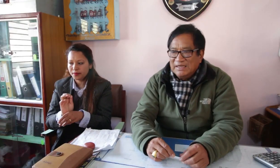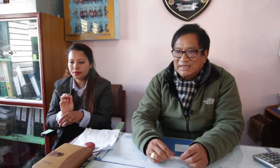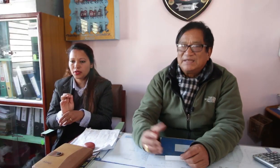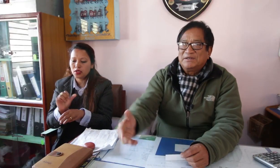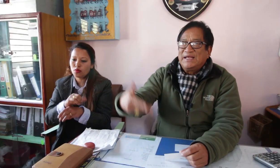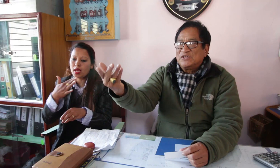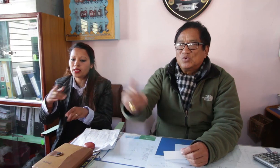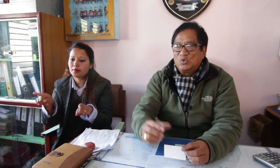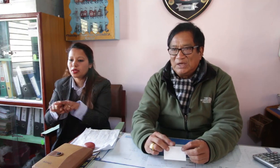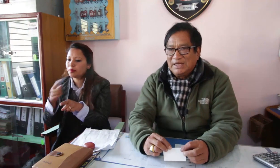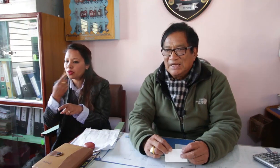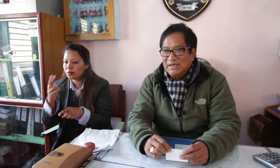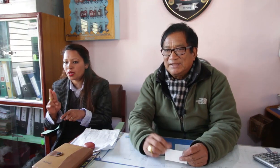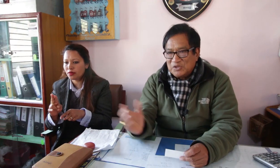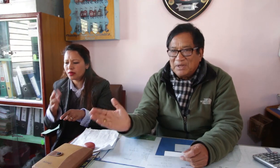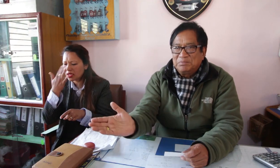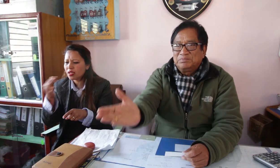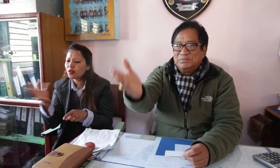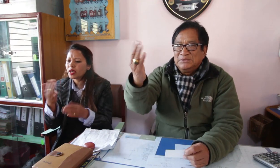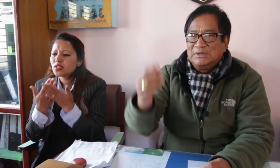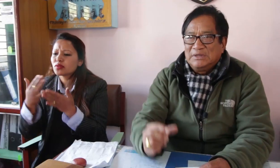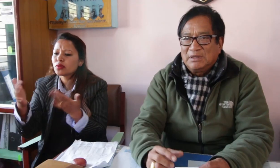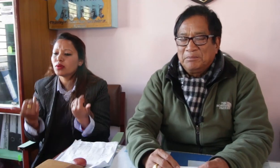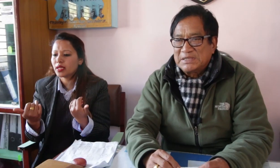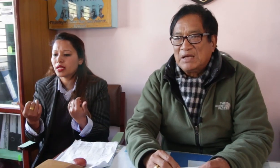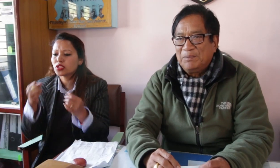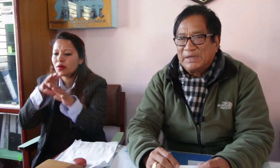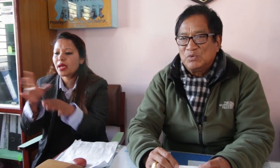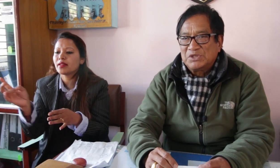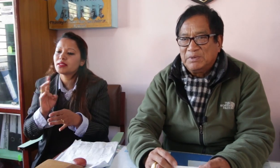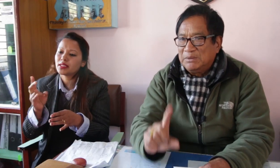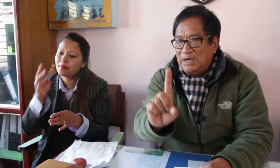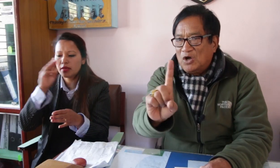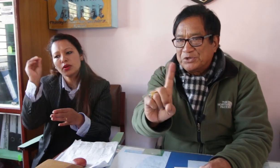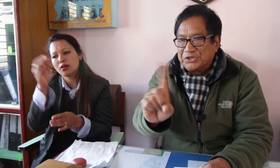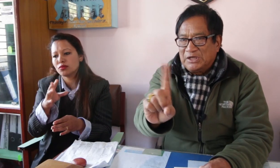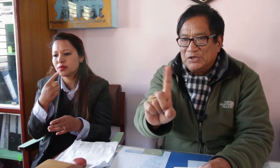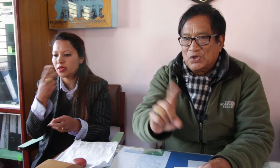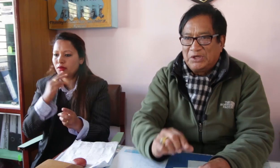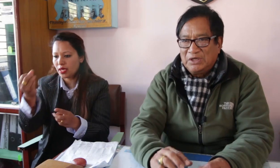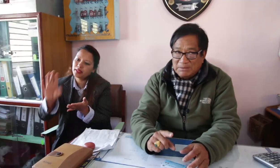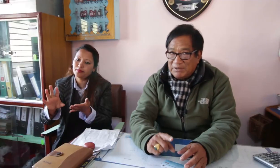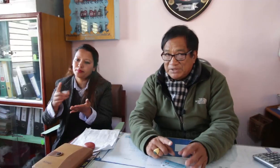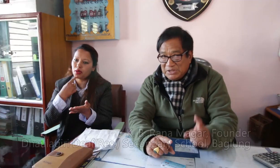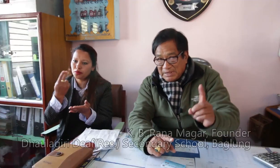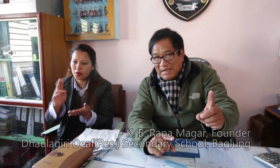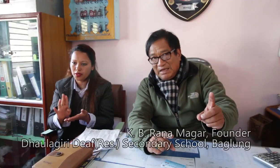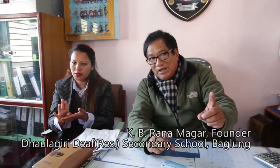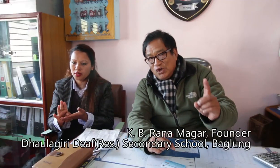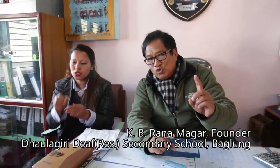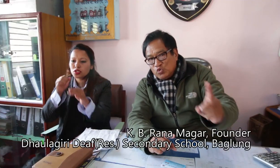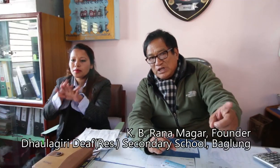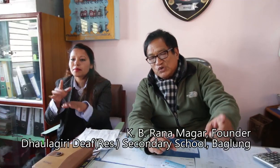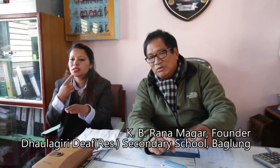शिक्षा किन नयाँ स्कुल खोल्ने, त्यसमा बच्चाहरूलाई पठाउनुहोस् न भन्दा मैले अब्जेक्सन गरेँ, सरी समावेशी